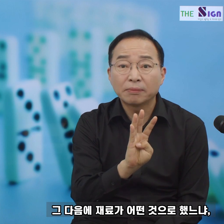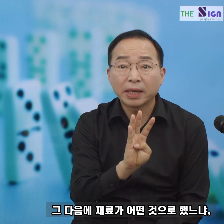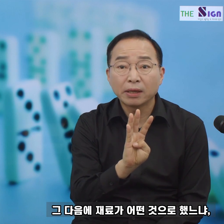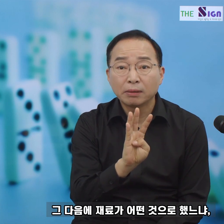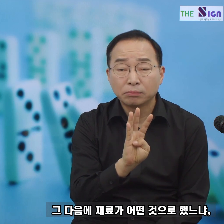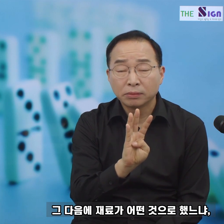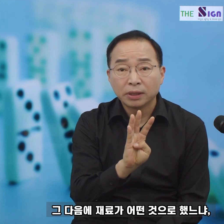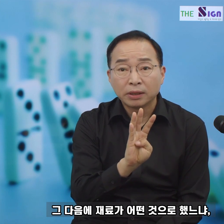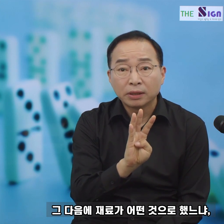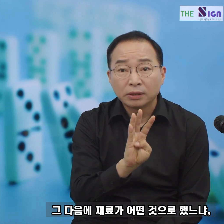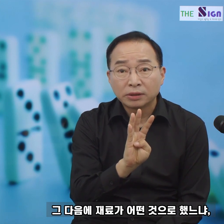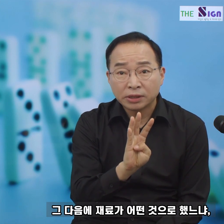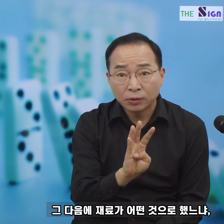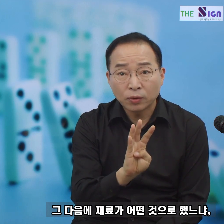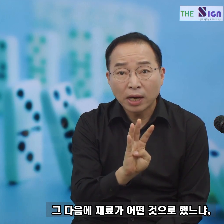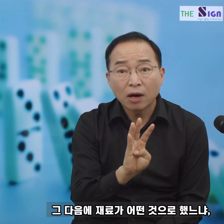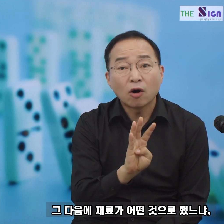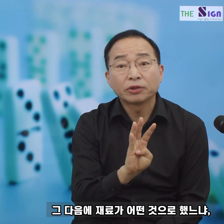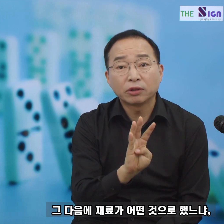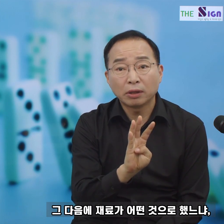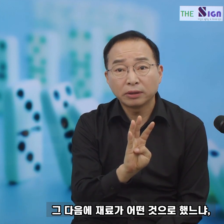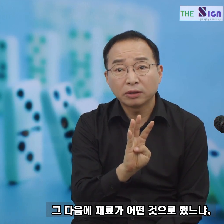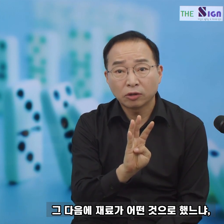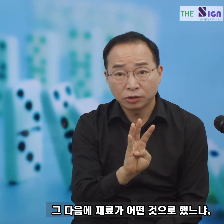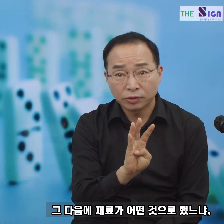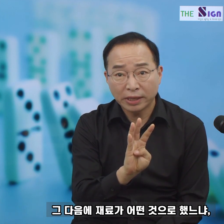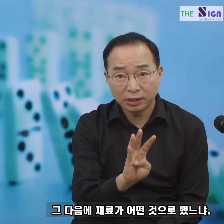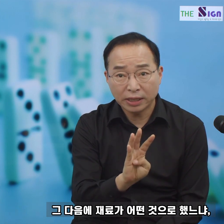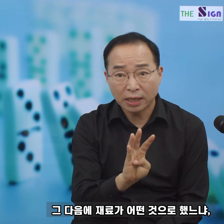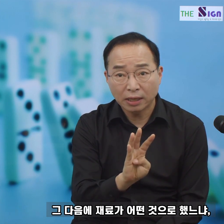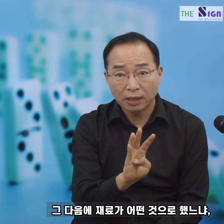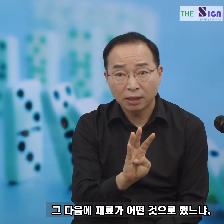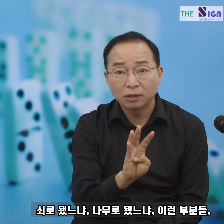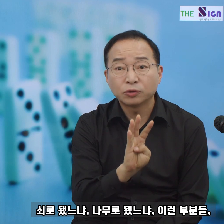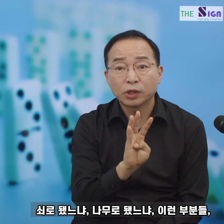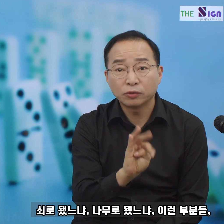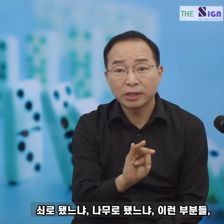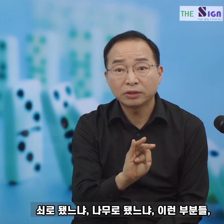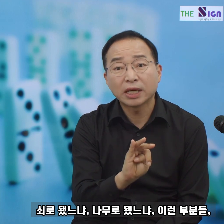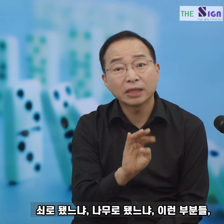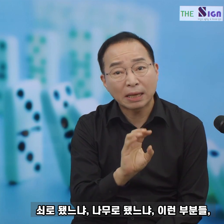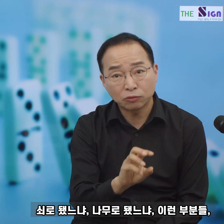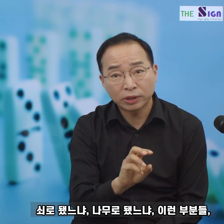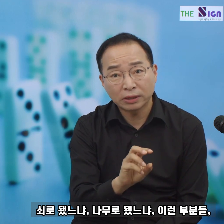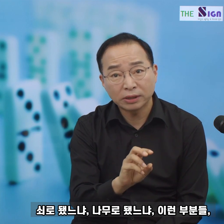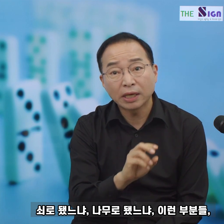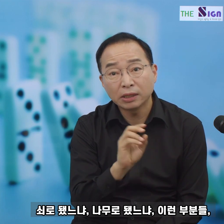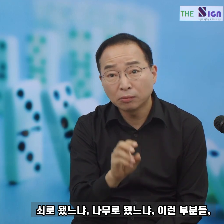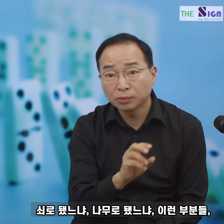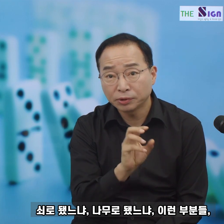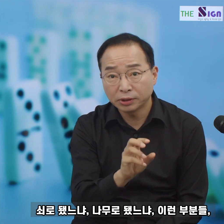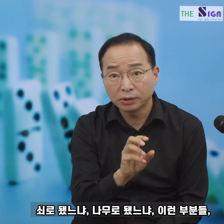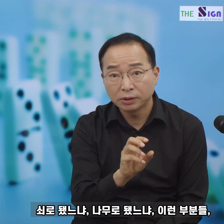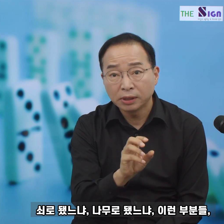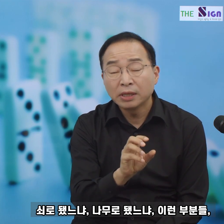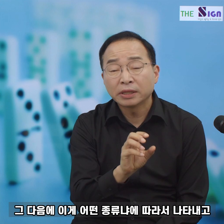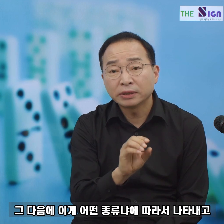다음에 재료가 어떤 것으로 했느냐, 쇠로 됐느냐, 나무로 됐느냐, 이런 부분들, 그 다음에